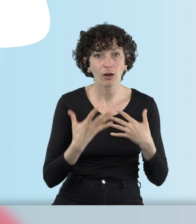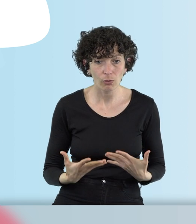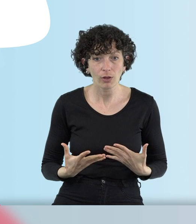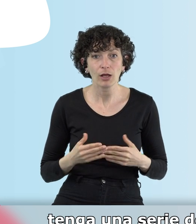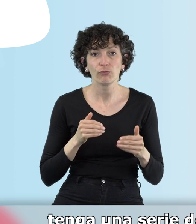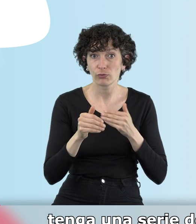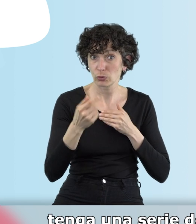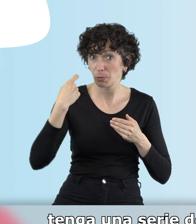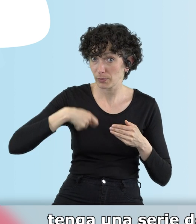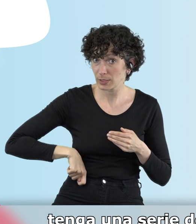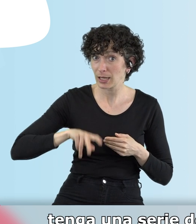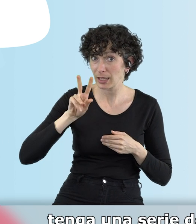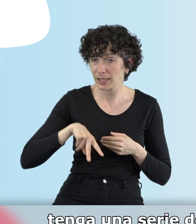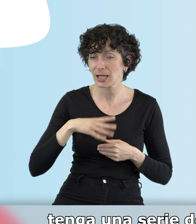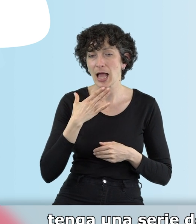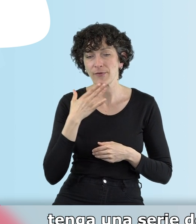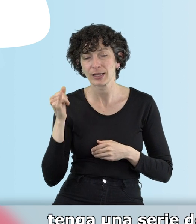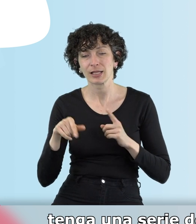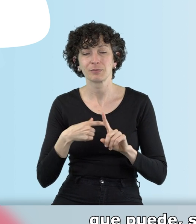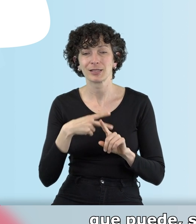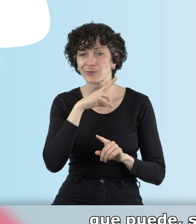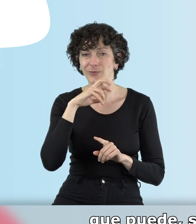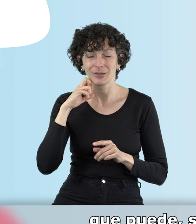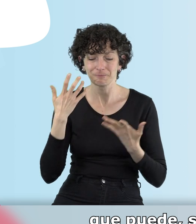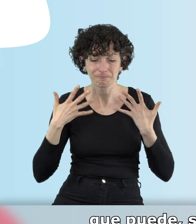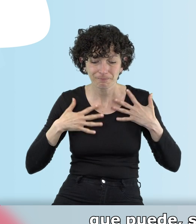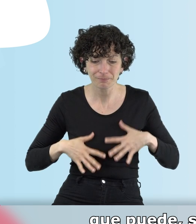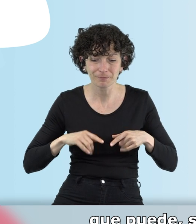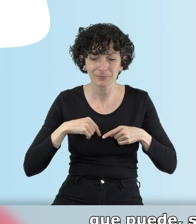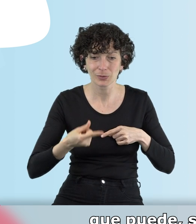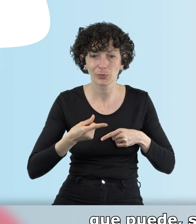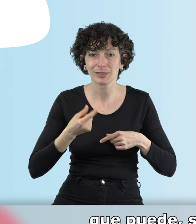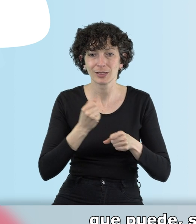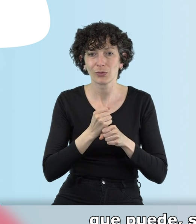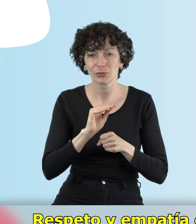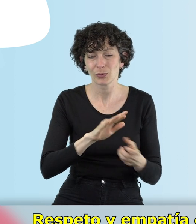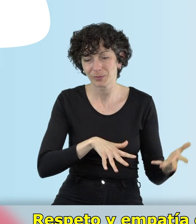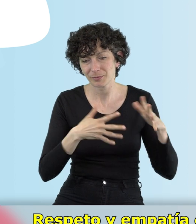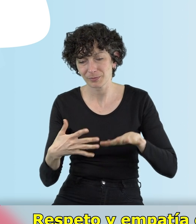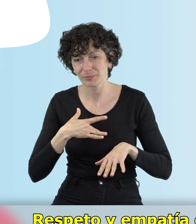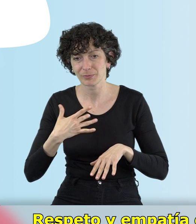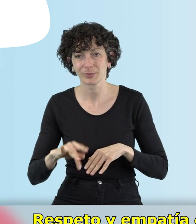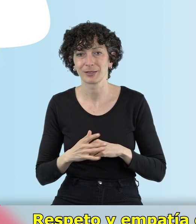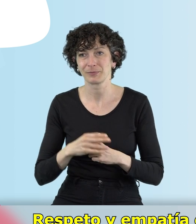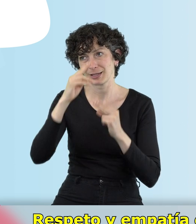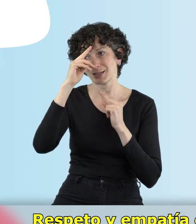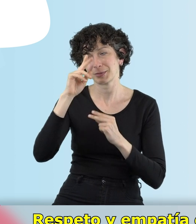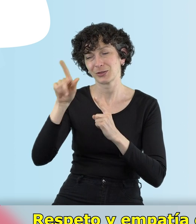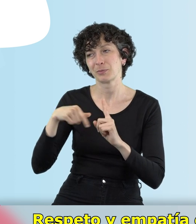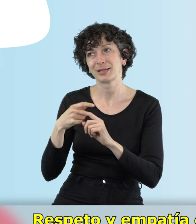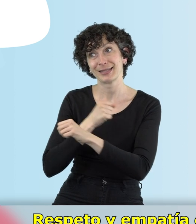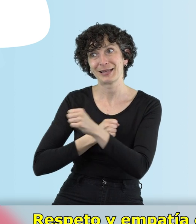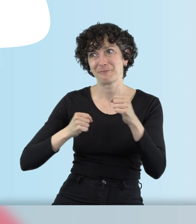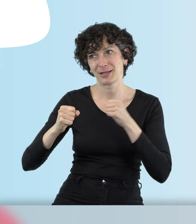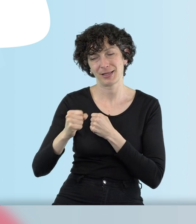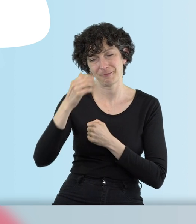profesional en el día de mañana, tenga una serie de habilidades y una serie de valores que puede sin duda aplicar en su ejercicio profesional. Respeto y empatía,